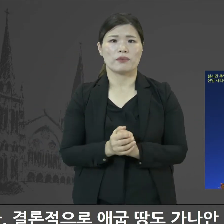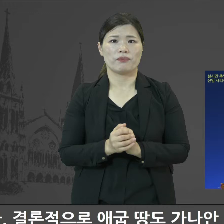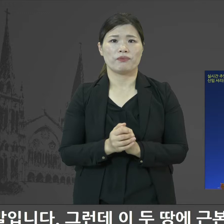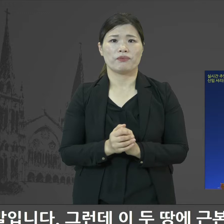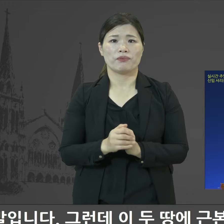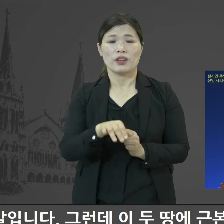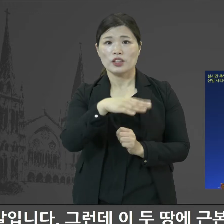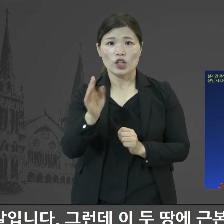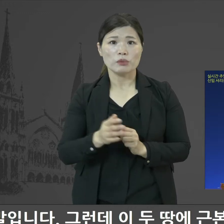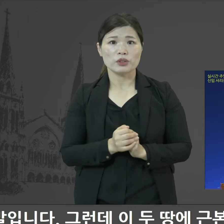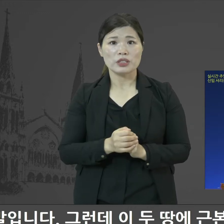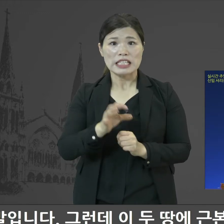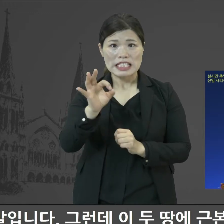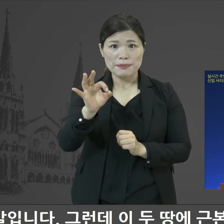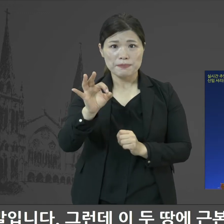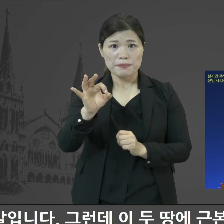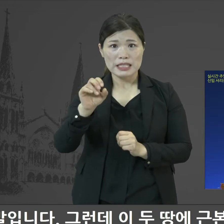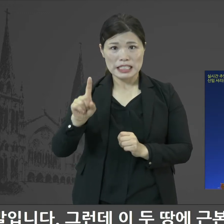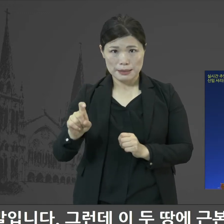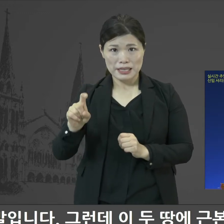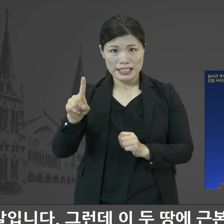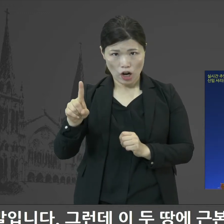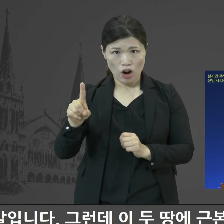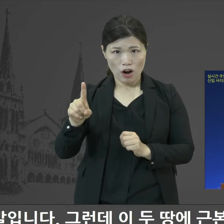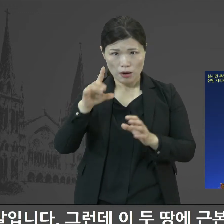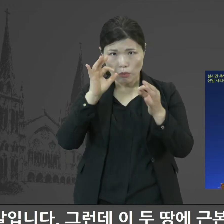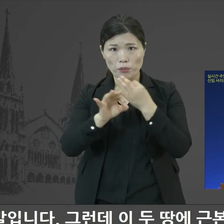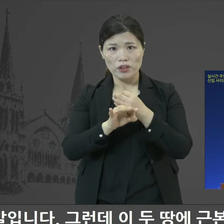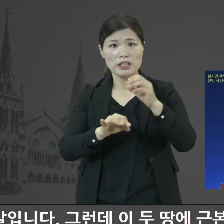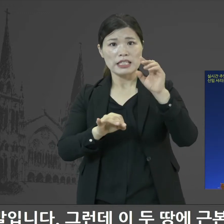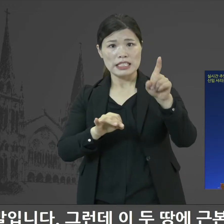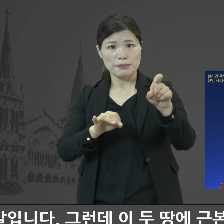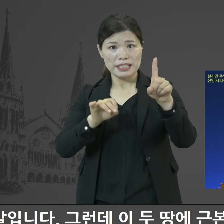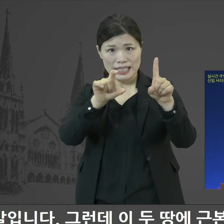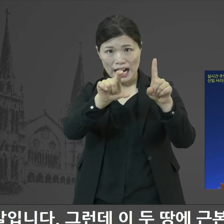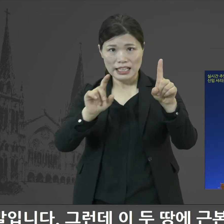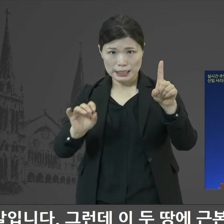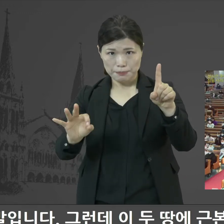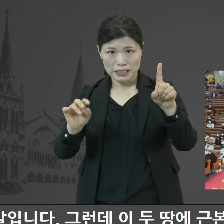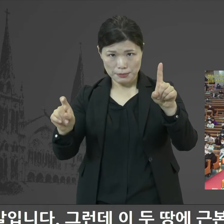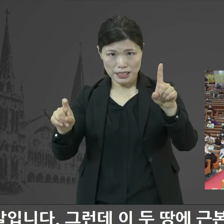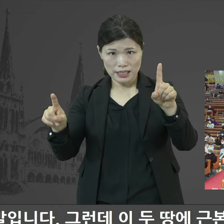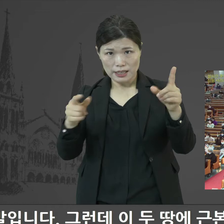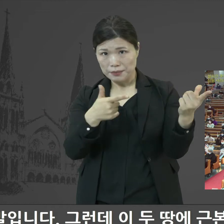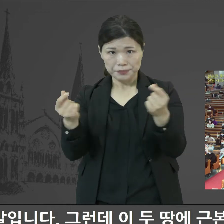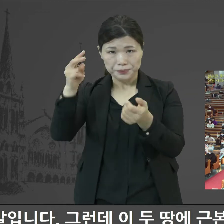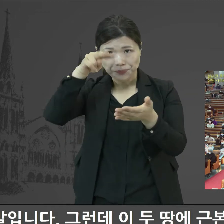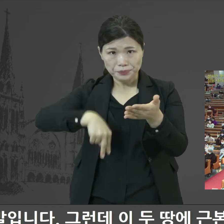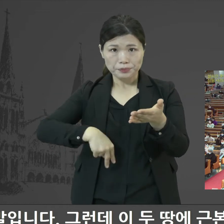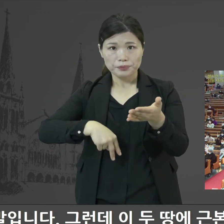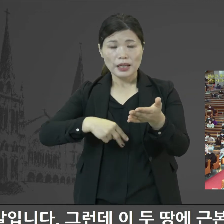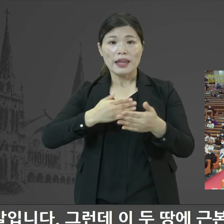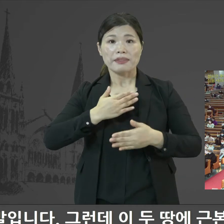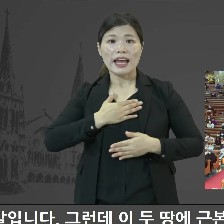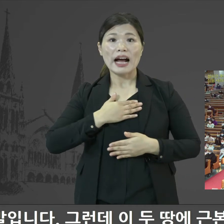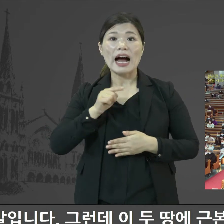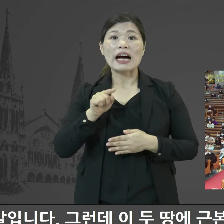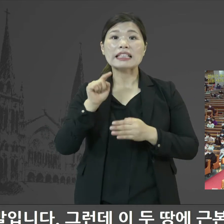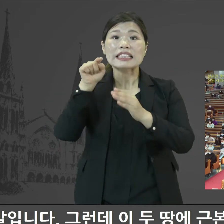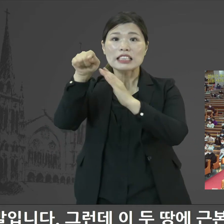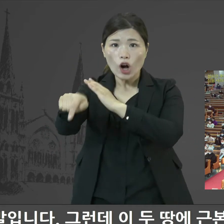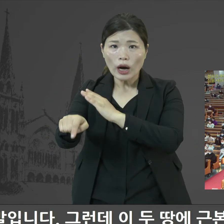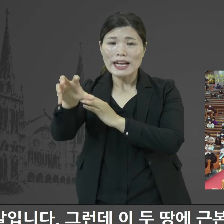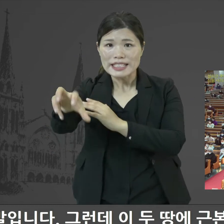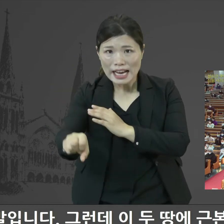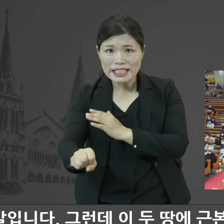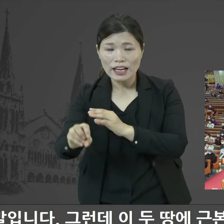읽어볼까요, 여러분? 10절과 11절을 함께 읽어보겠습니다. 시작. 내가 들어가 차지하려는